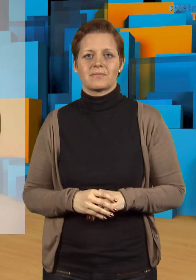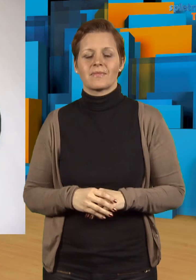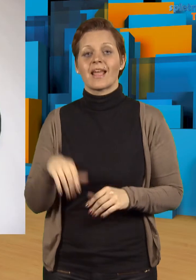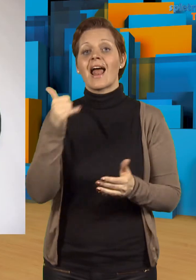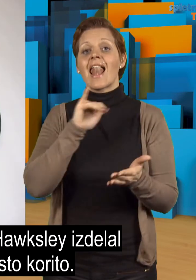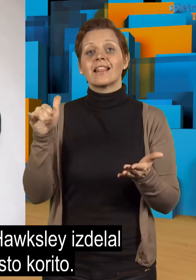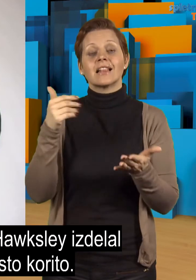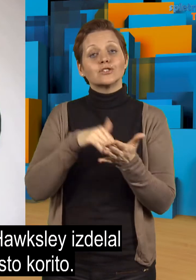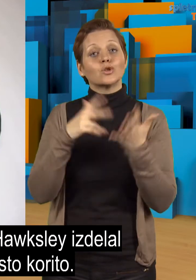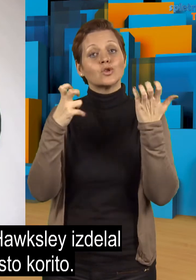Leta